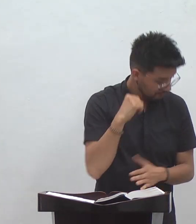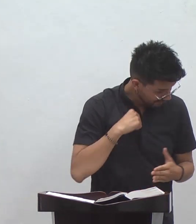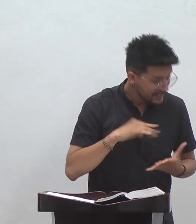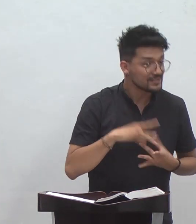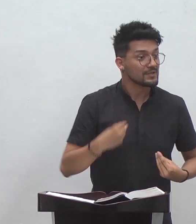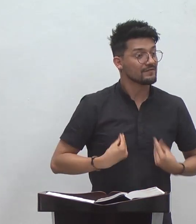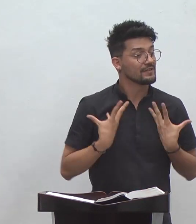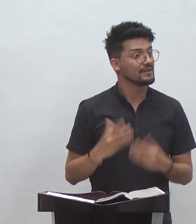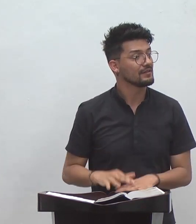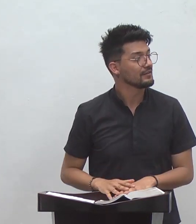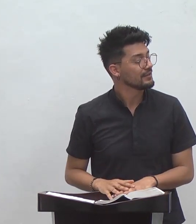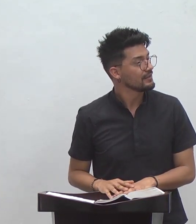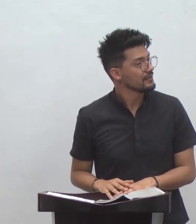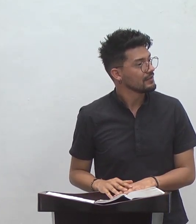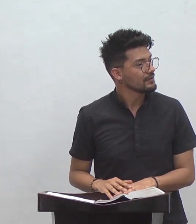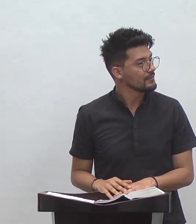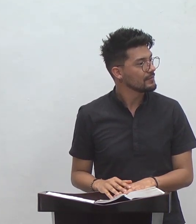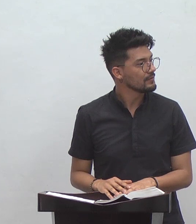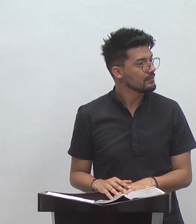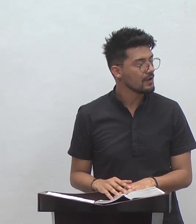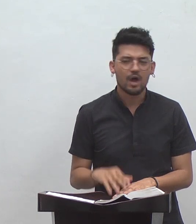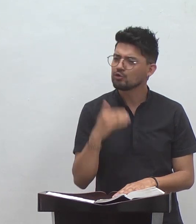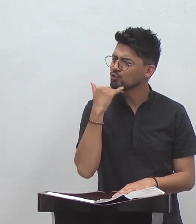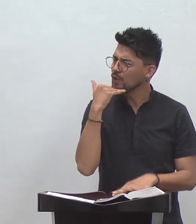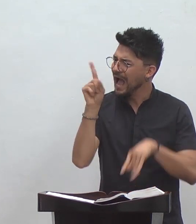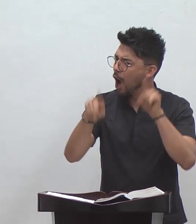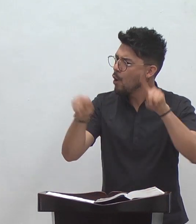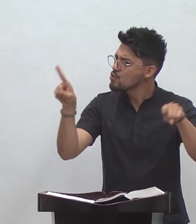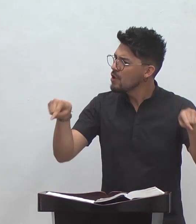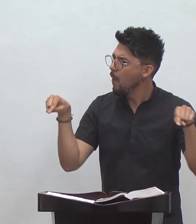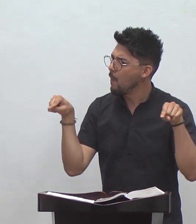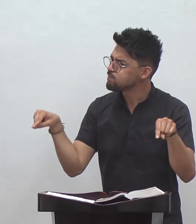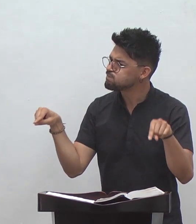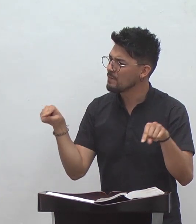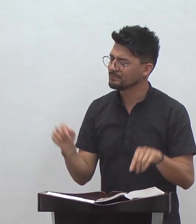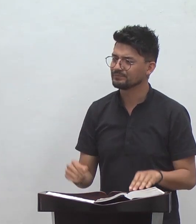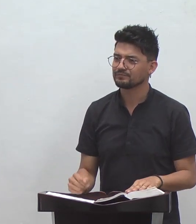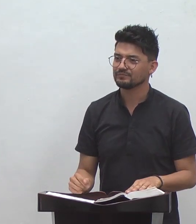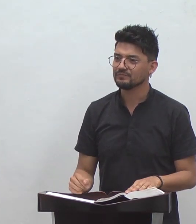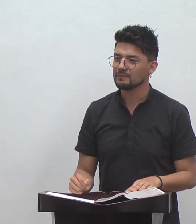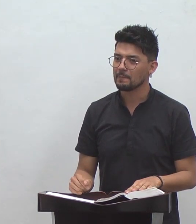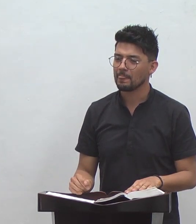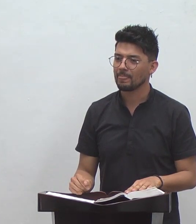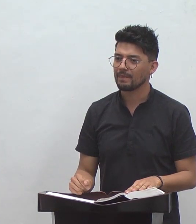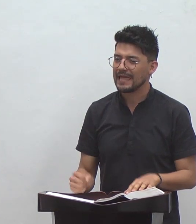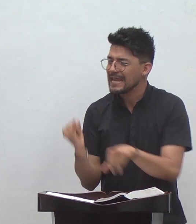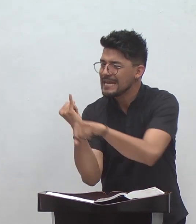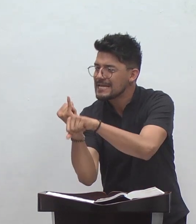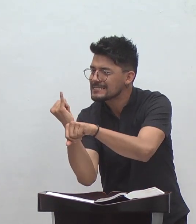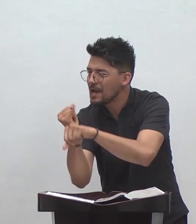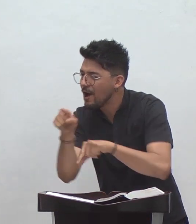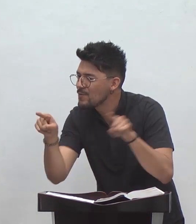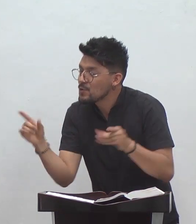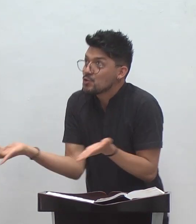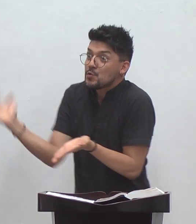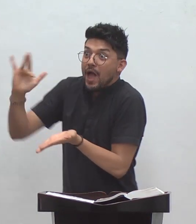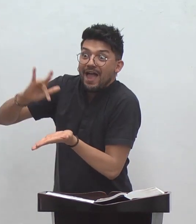en el espíritu y también debemos escuchar las palabras del Hijo. Yo no sé si algunos que están aquí en